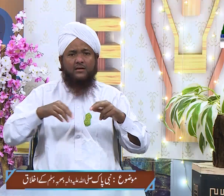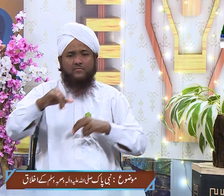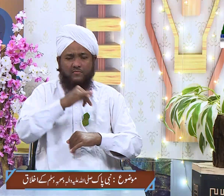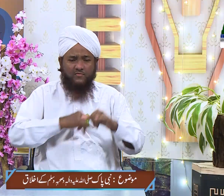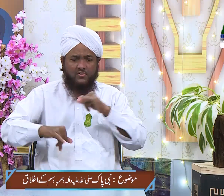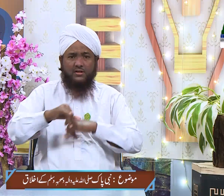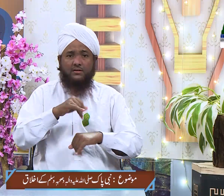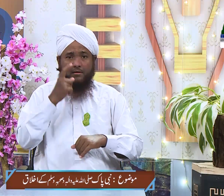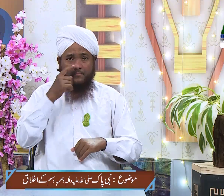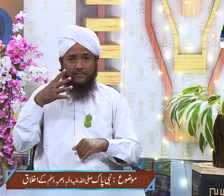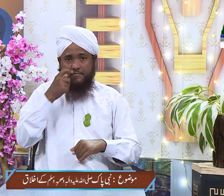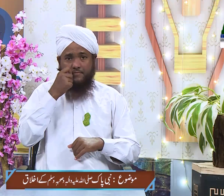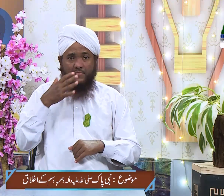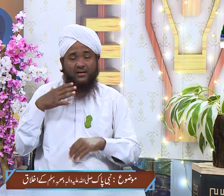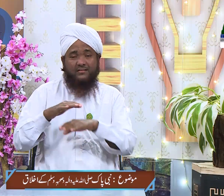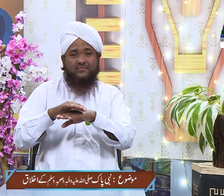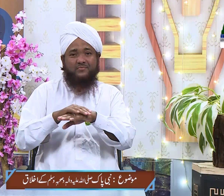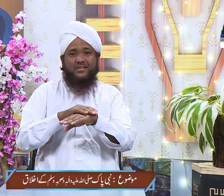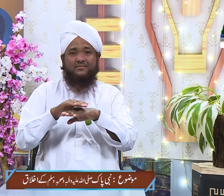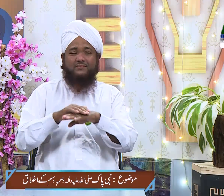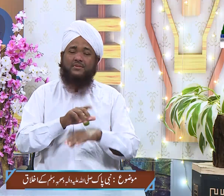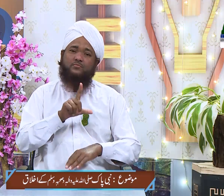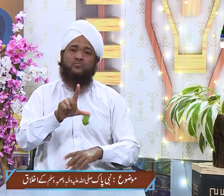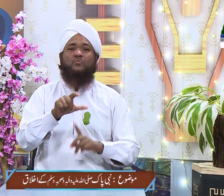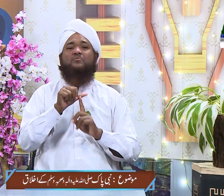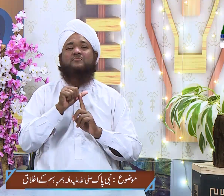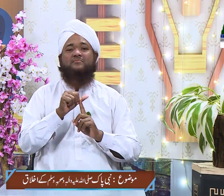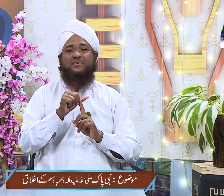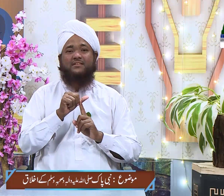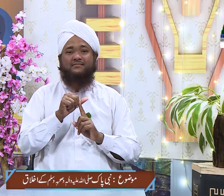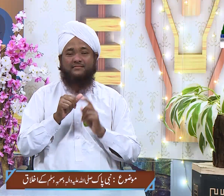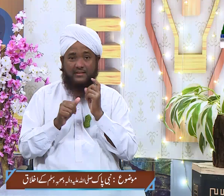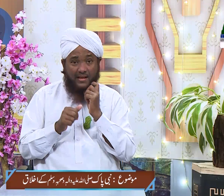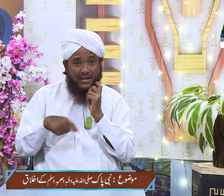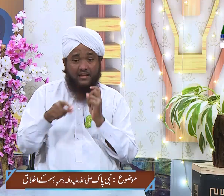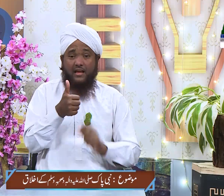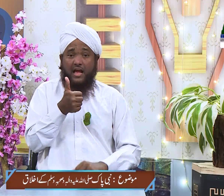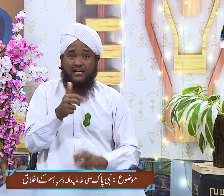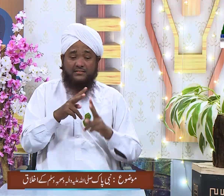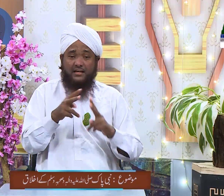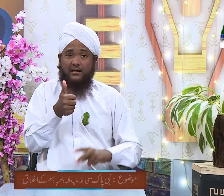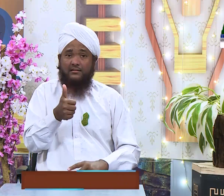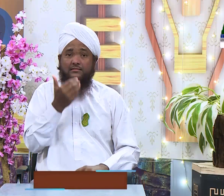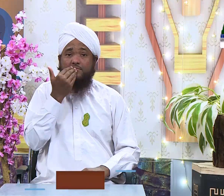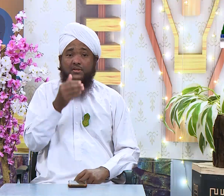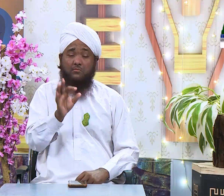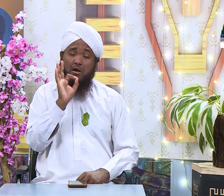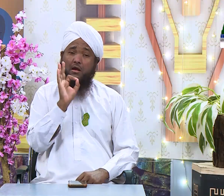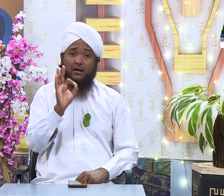ہیں، ان کے ساتھ ہم اپنے اخلاق کو اچھا رکھیں۔ اخلاق حسنہ یہ ایک عمدہ صفت ہے اور اعلیٰ صفت ہے جس کی